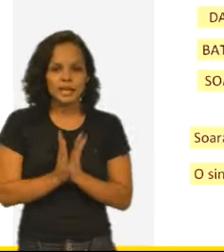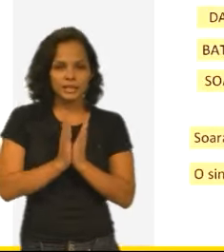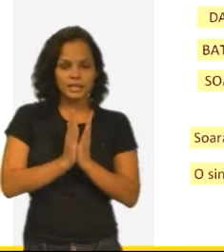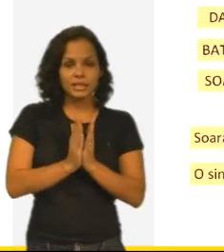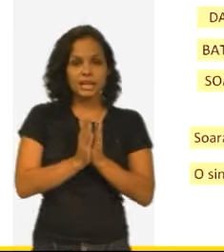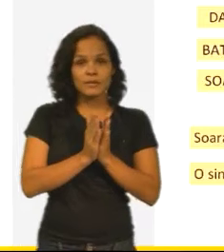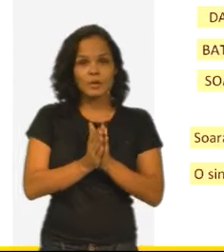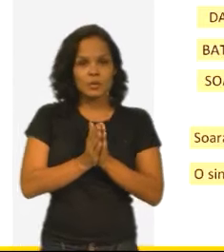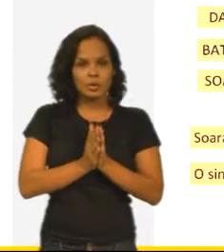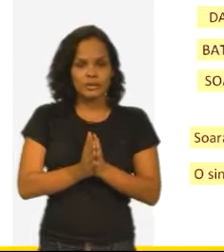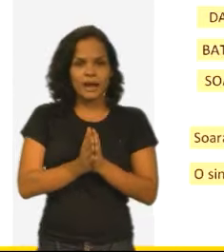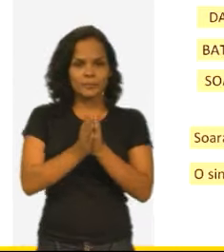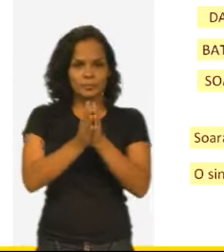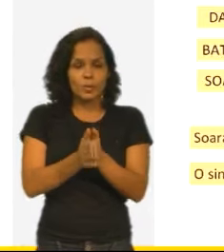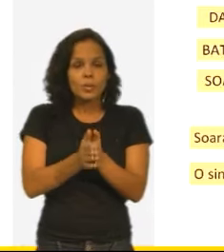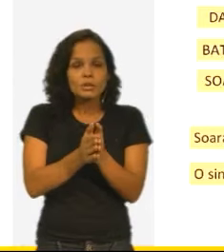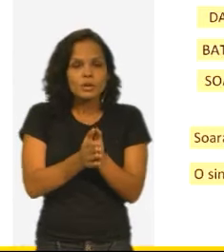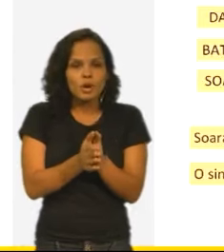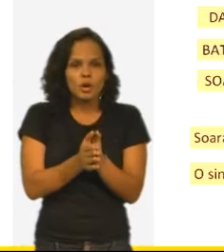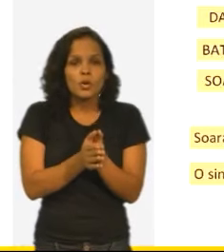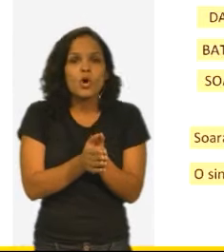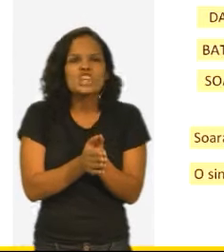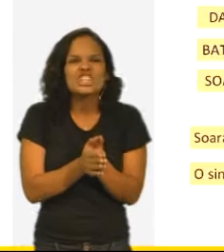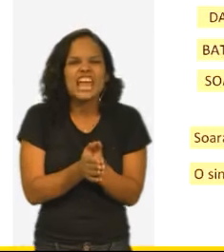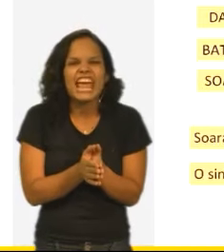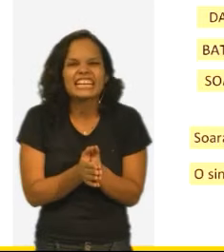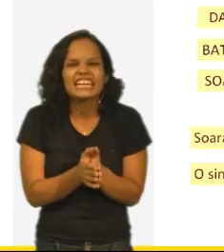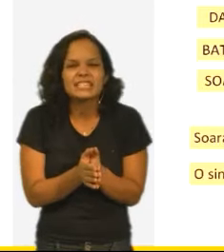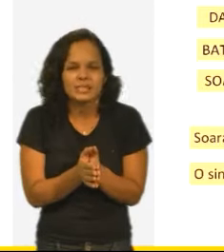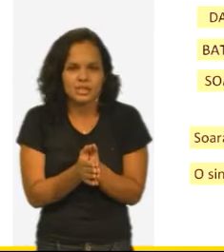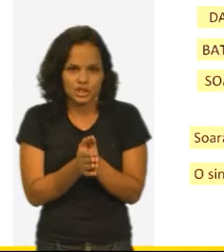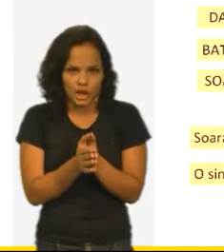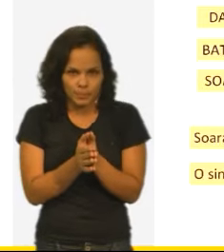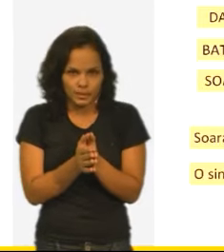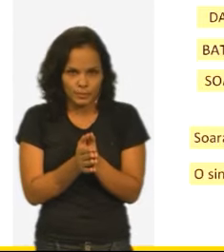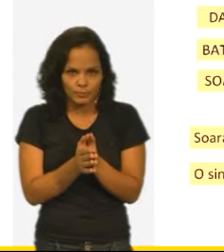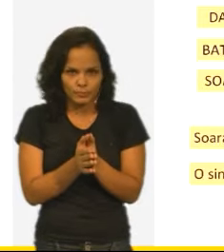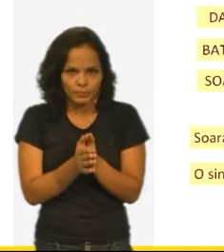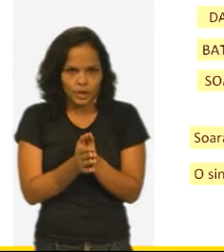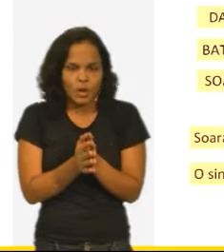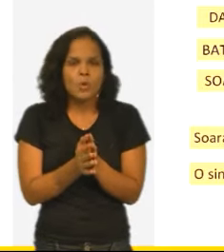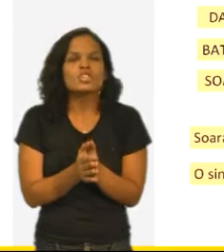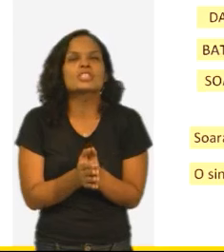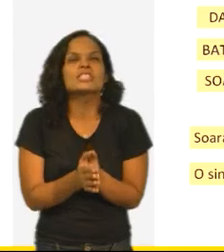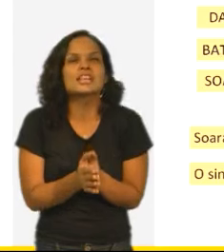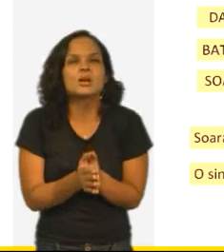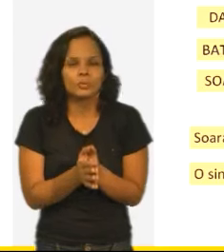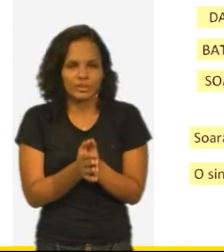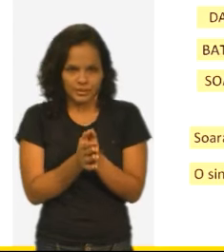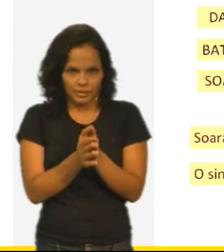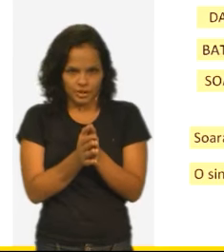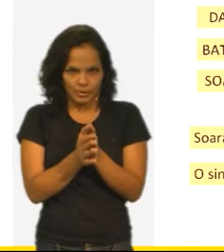aí, ele vai concordar quando eu coloco hoje é 15 de abril, ou hoje são 15 de